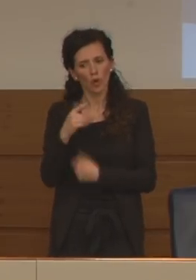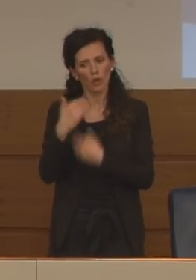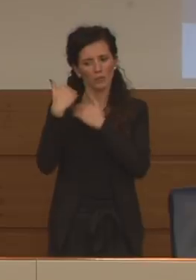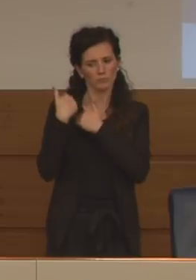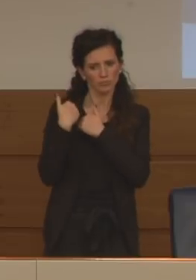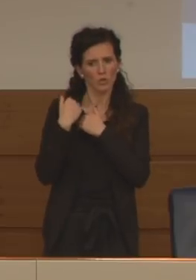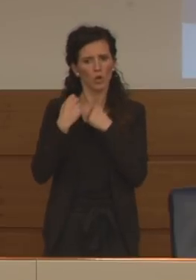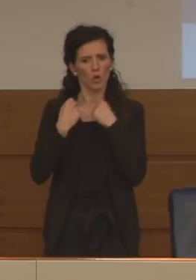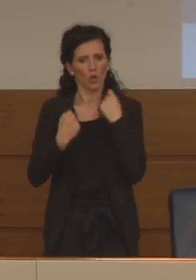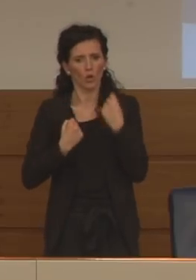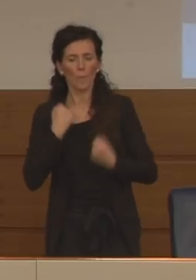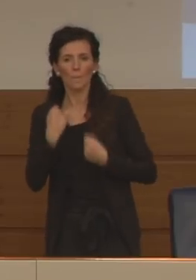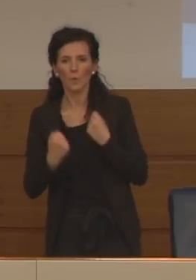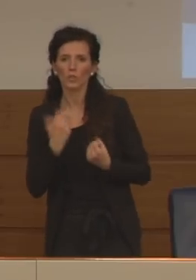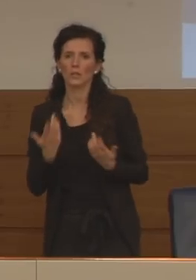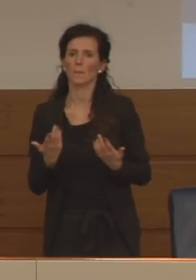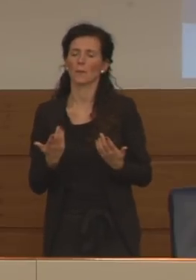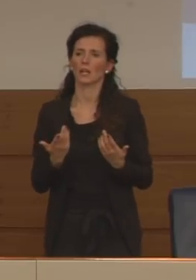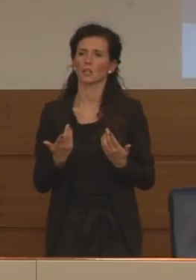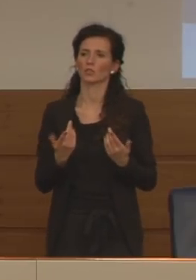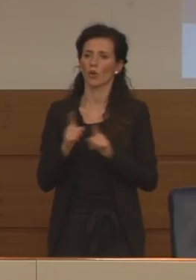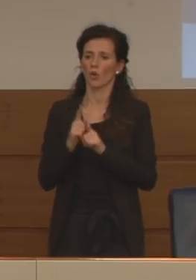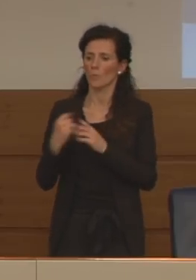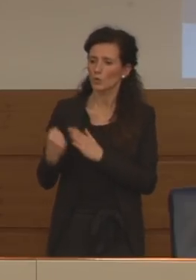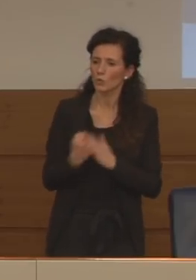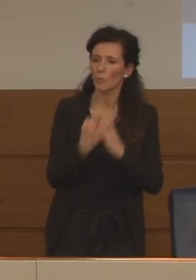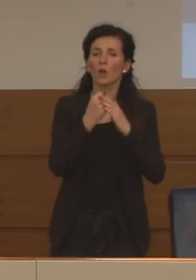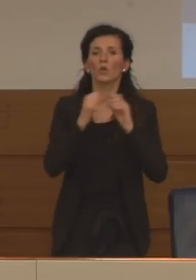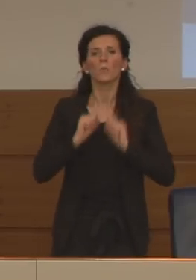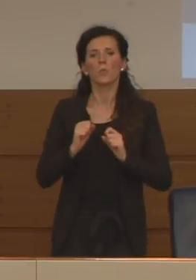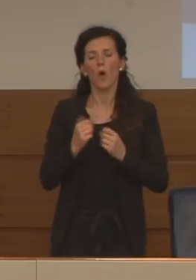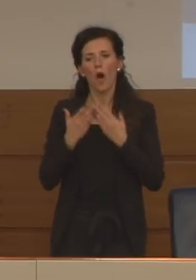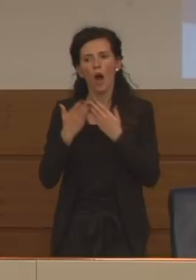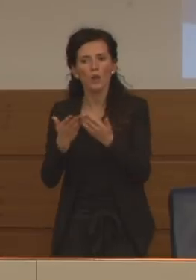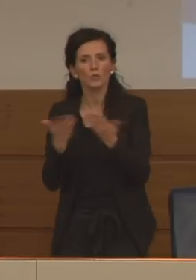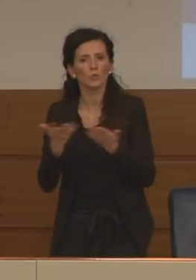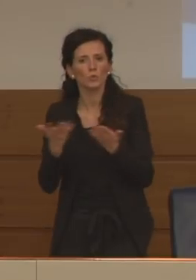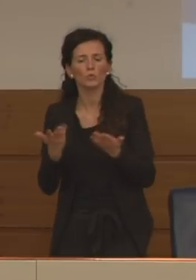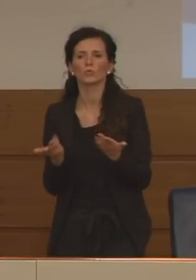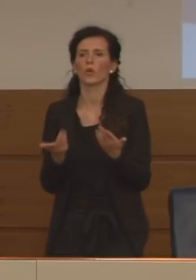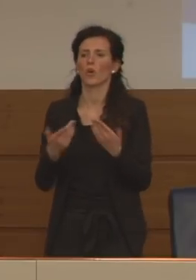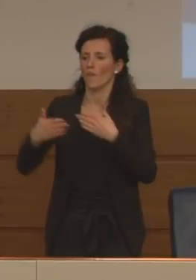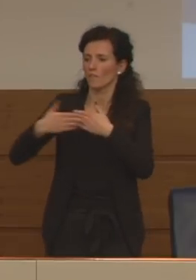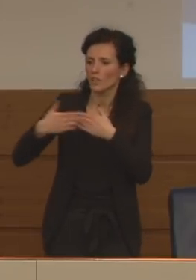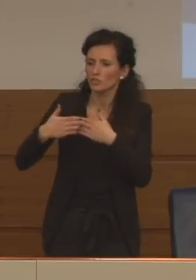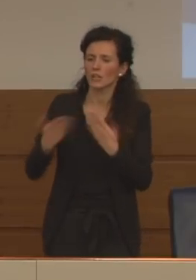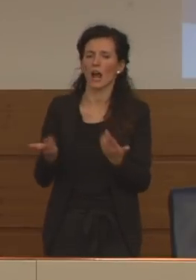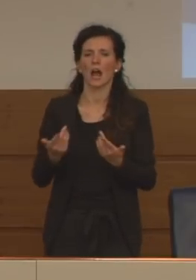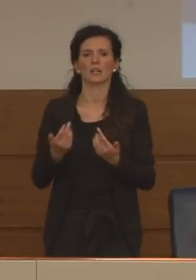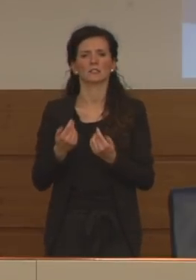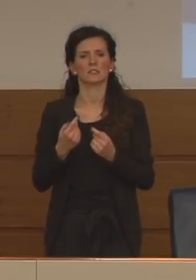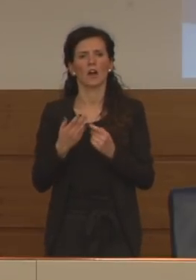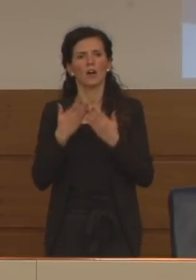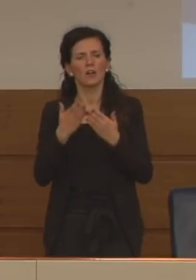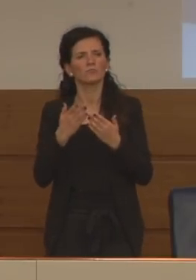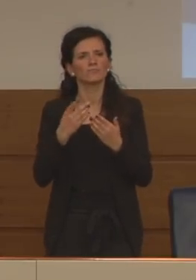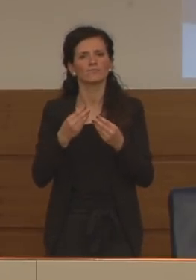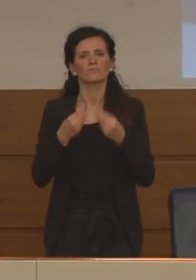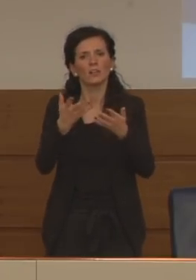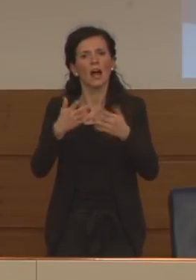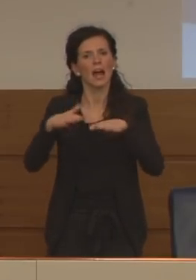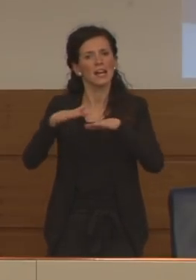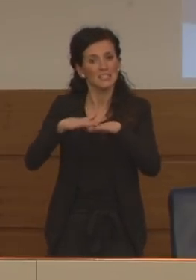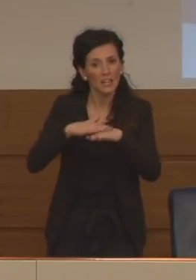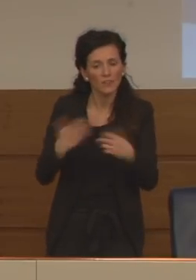anche con il supporto con garantire una spesa con garantire la vicinanza con garantire il farmaco con quella addirittura se di servizi che se non